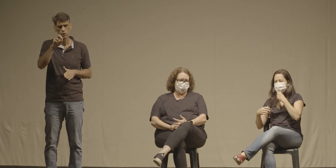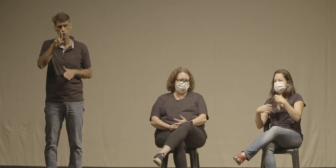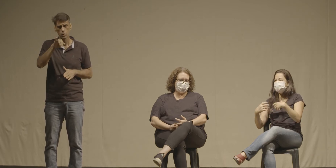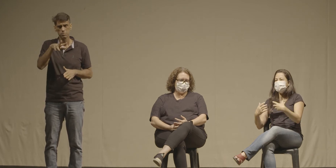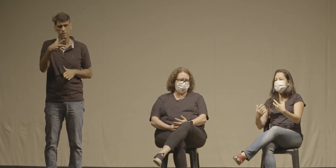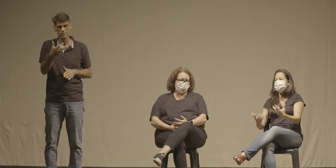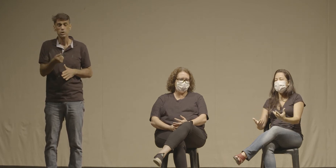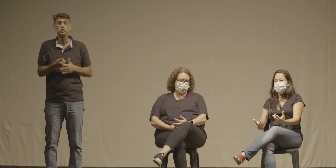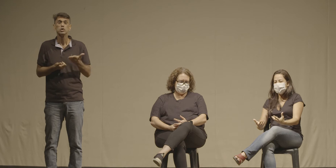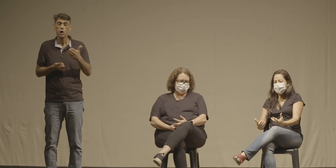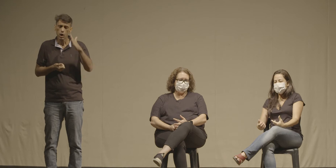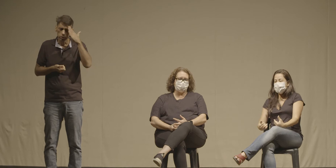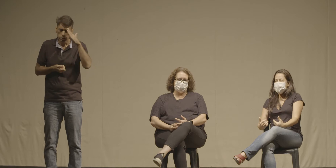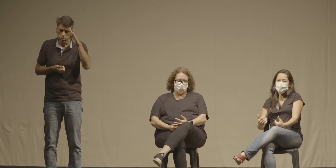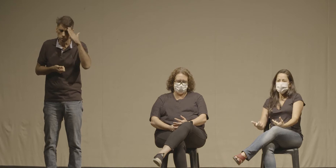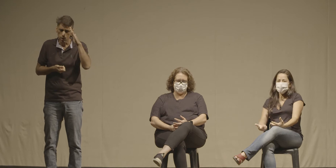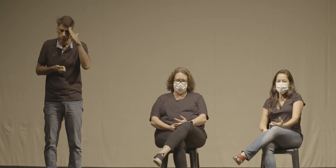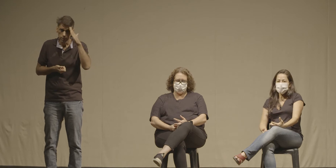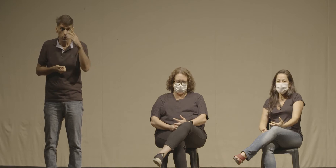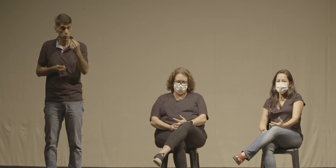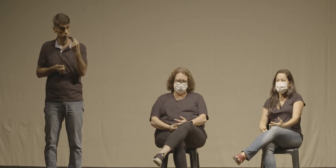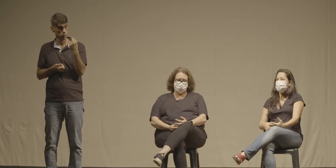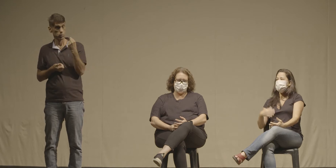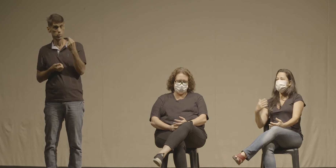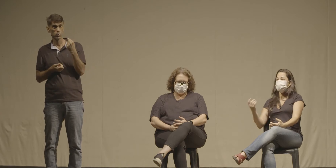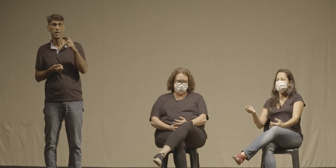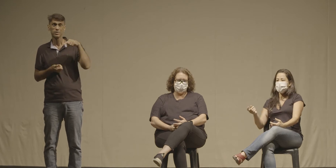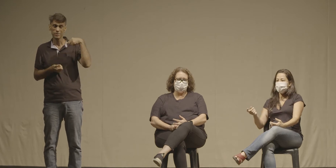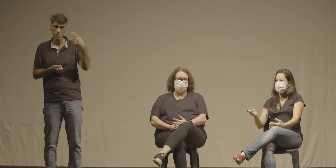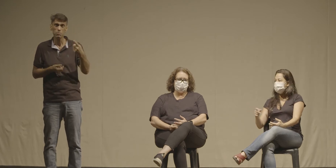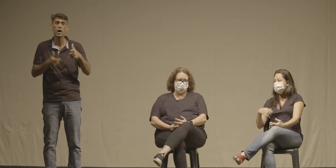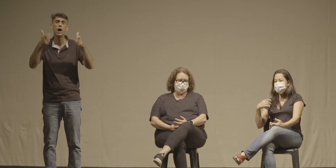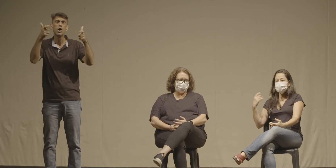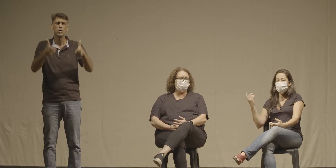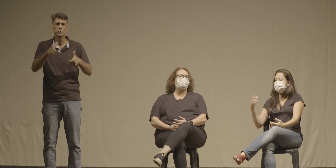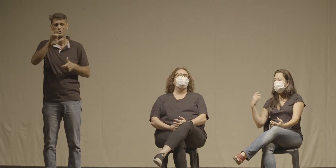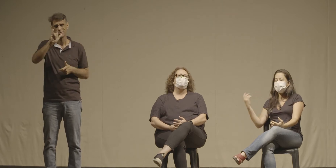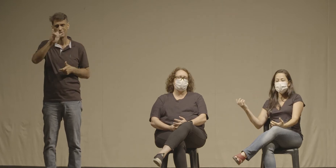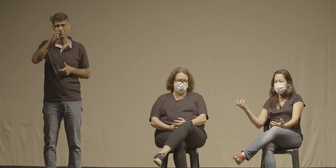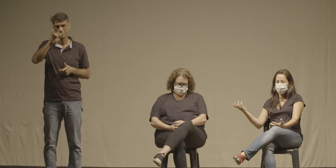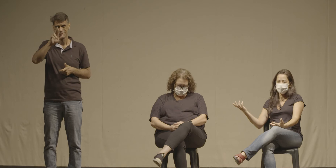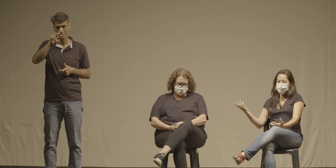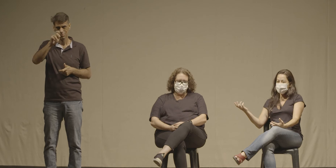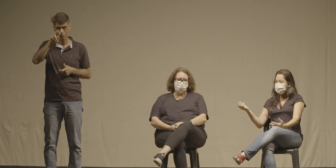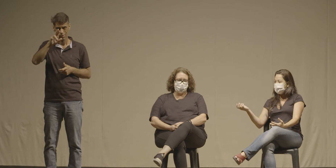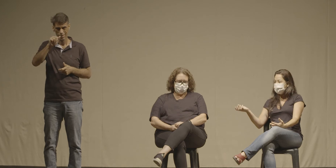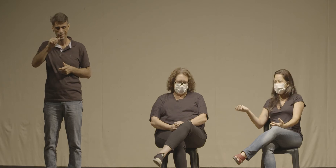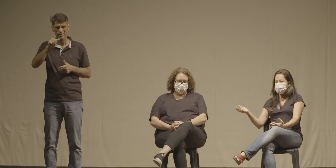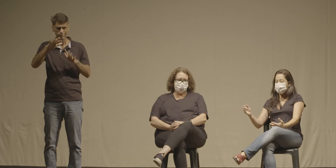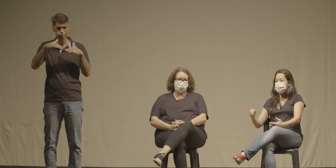filme, eu só fui entender que eu era quem eu era depois do jogo do Ibirapuera. Isso ela já tinha quanto tempo